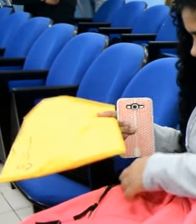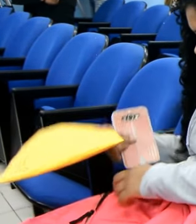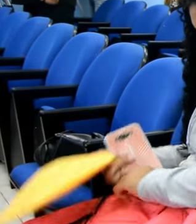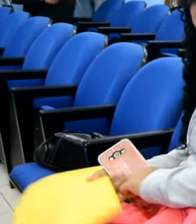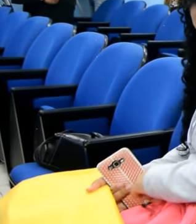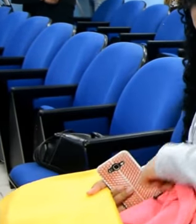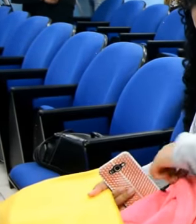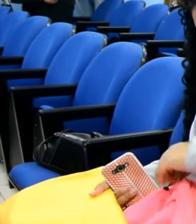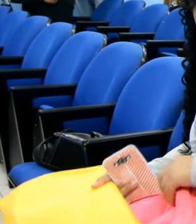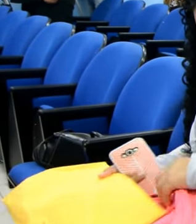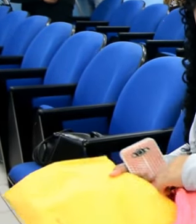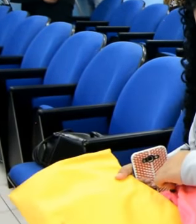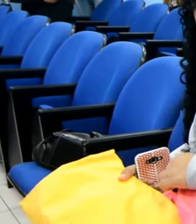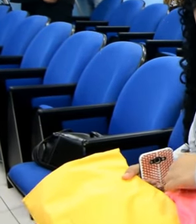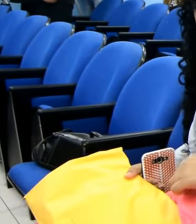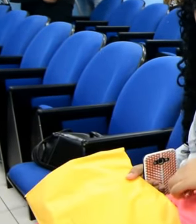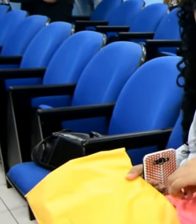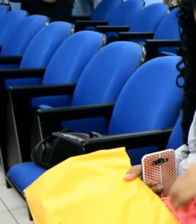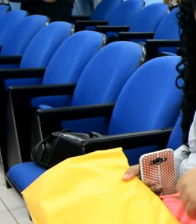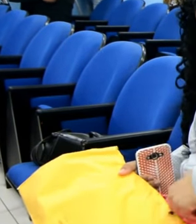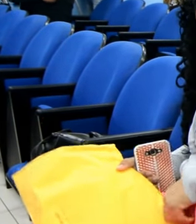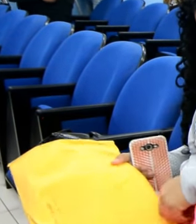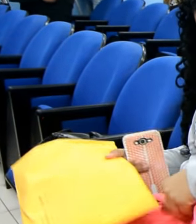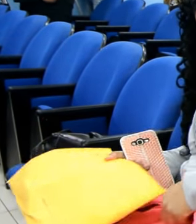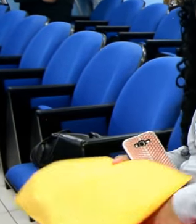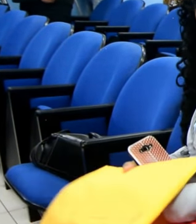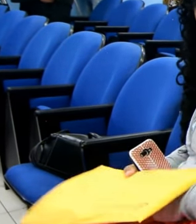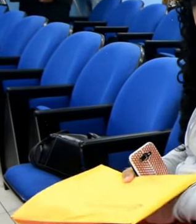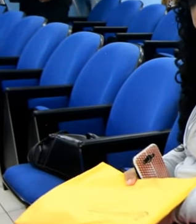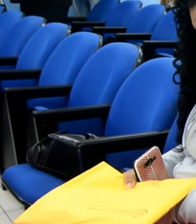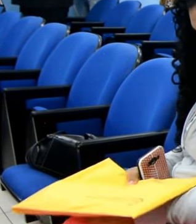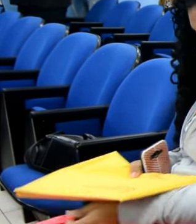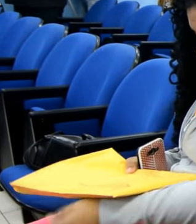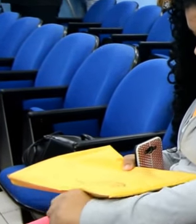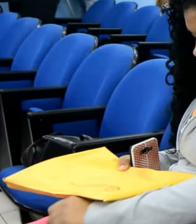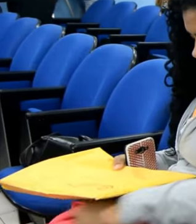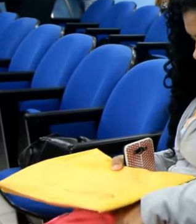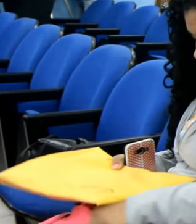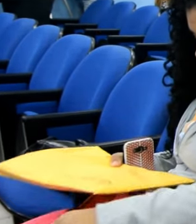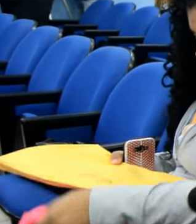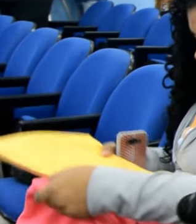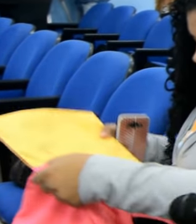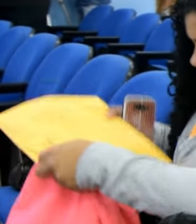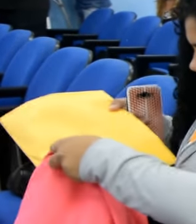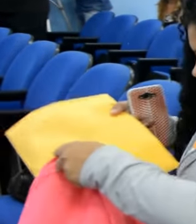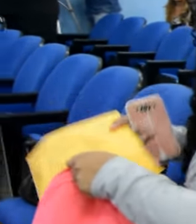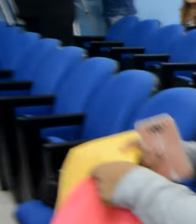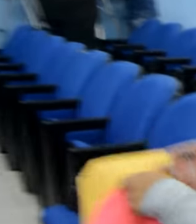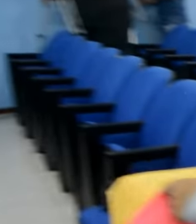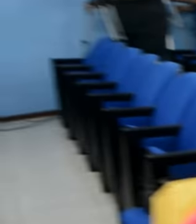para poder contribuir nesse processo. E agradeço a todos pela oportunidade da fala.